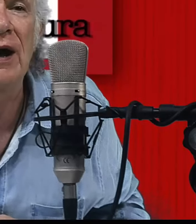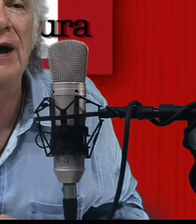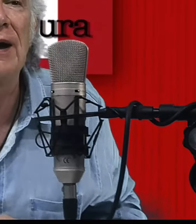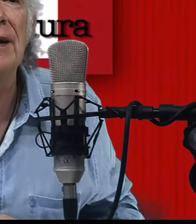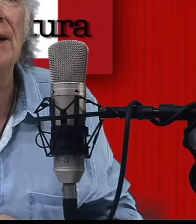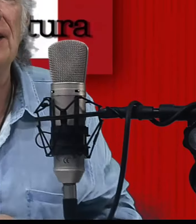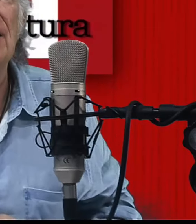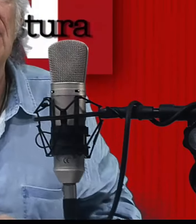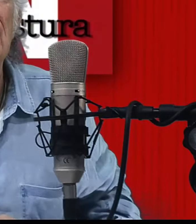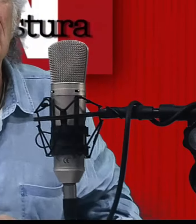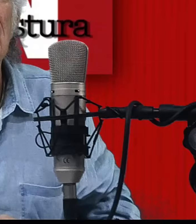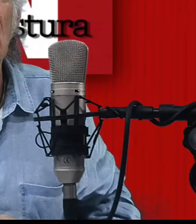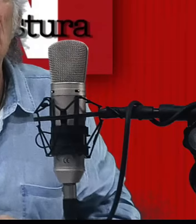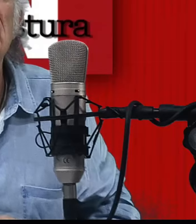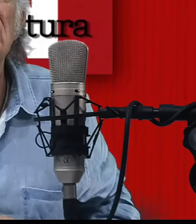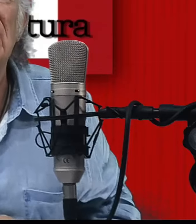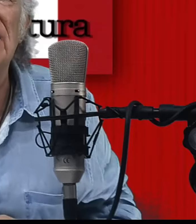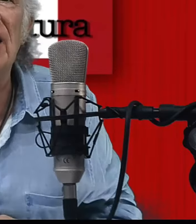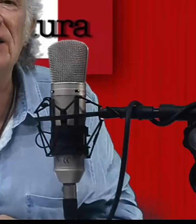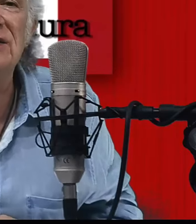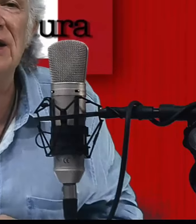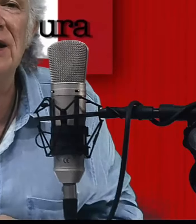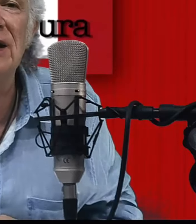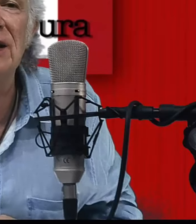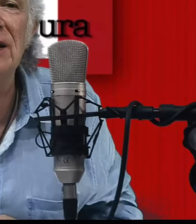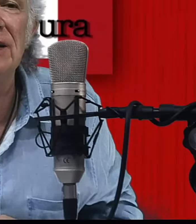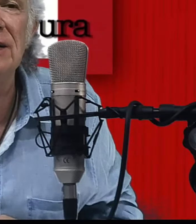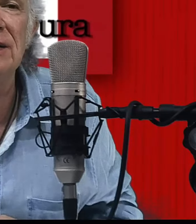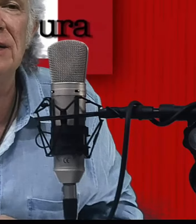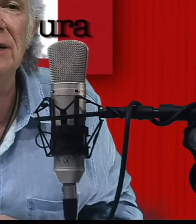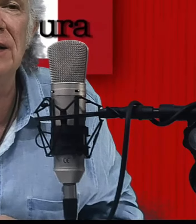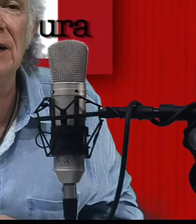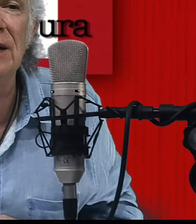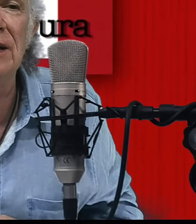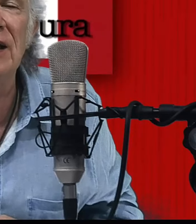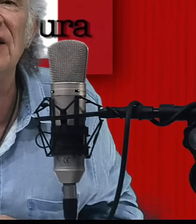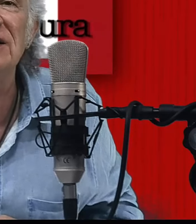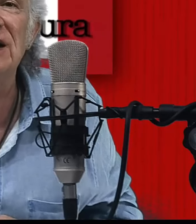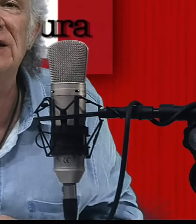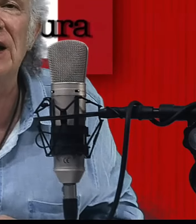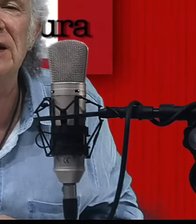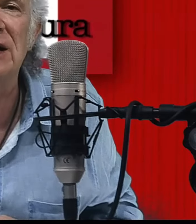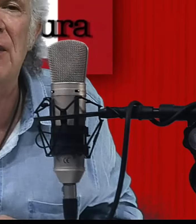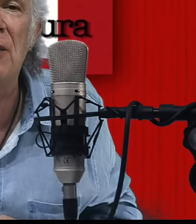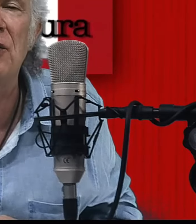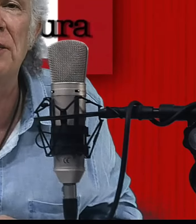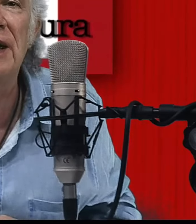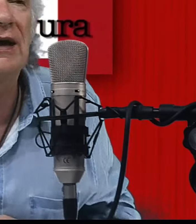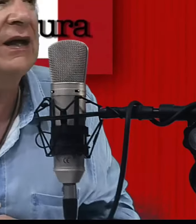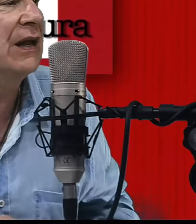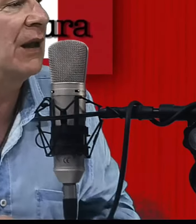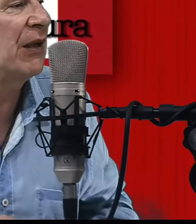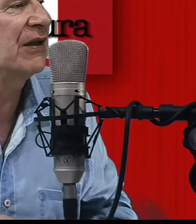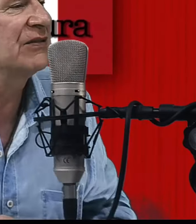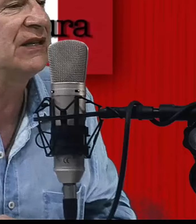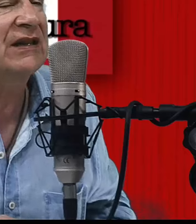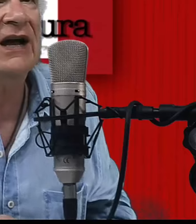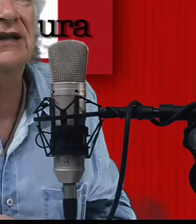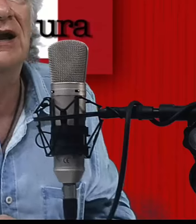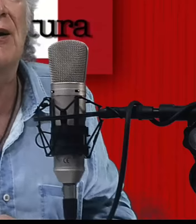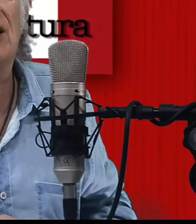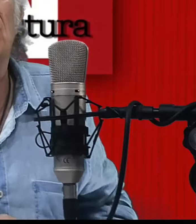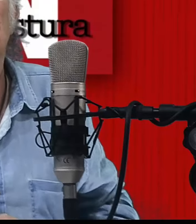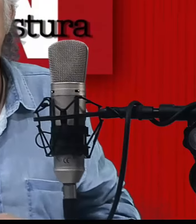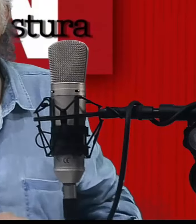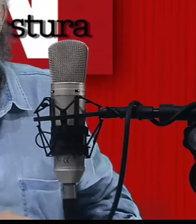Recuerdo a una chica que hace, que es dentista y que trabaja muy bien, la madrecita